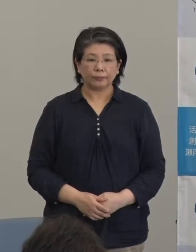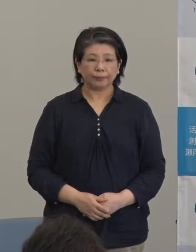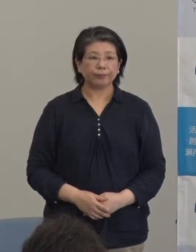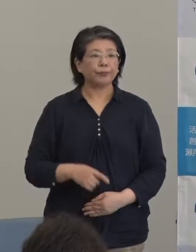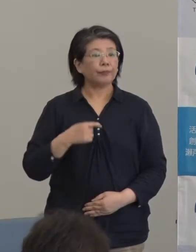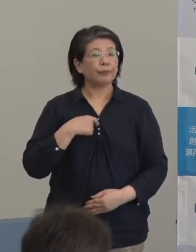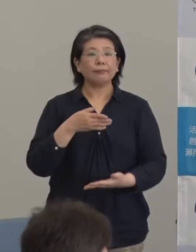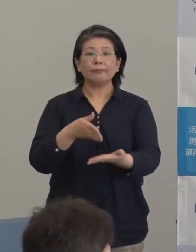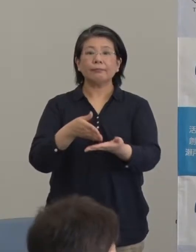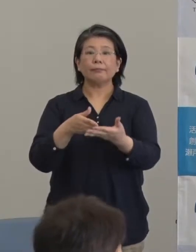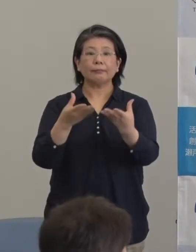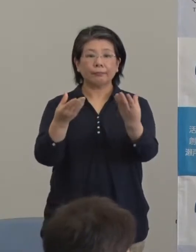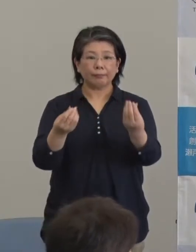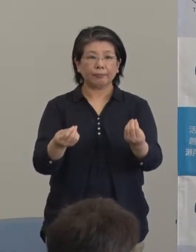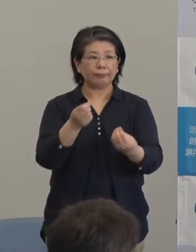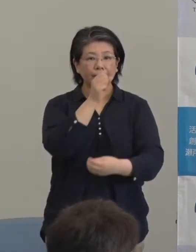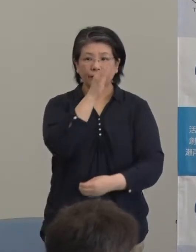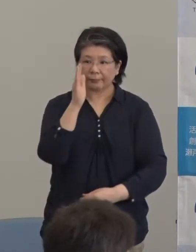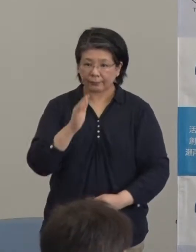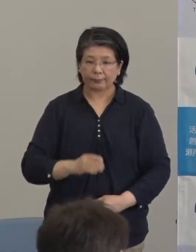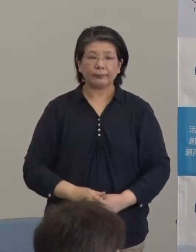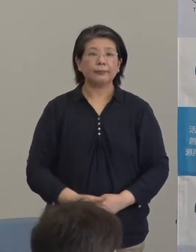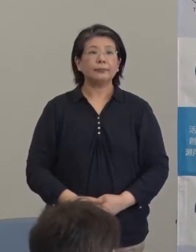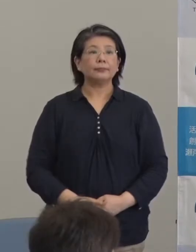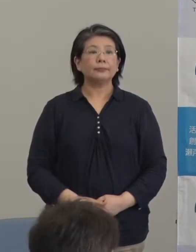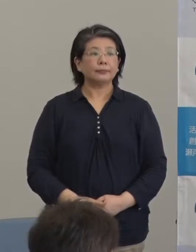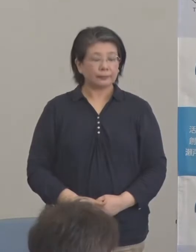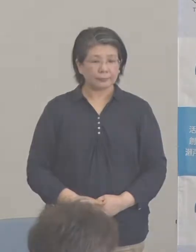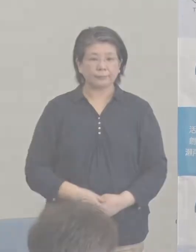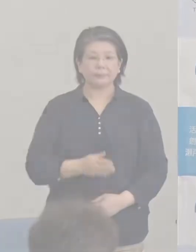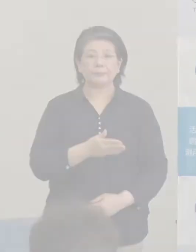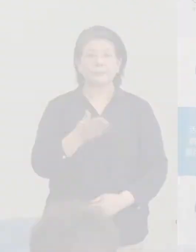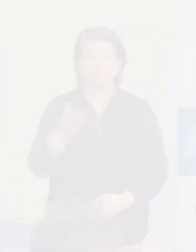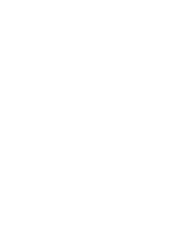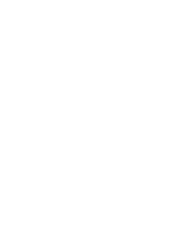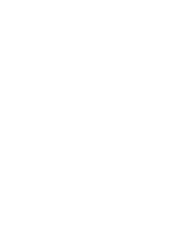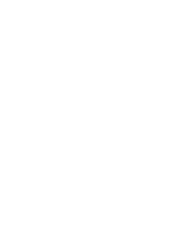私の方から以上でございます。よろしくお願いいたします。